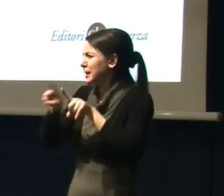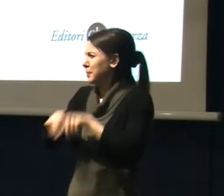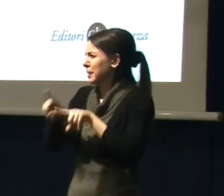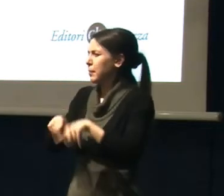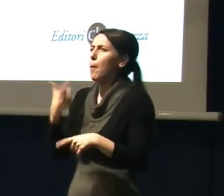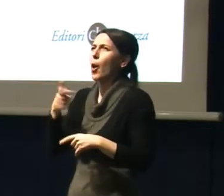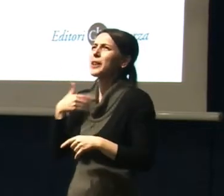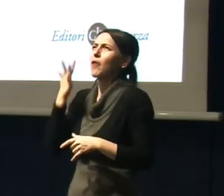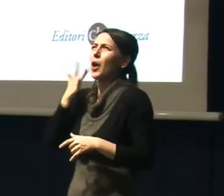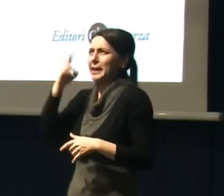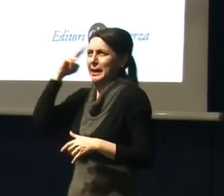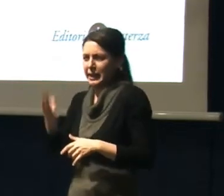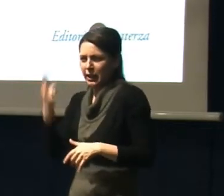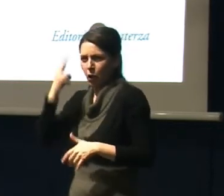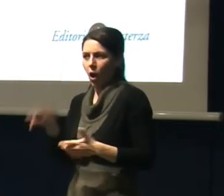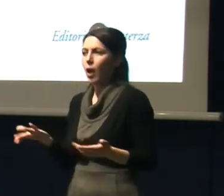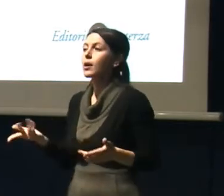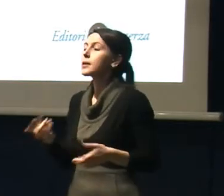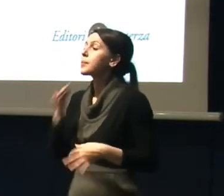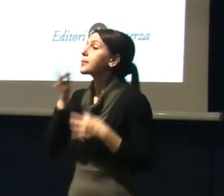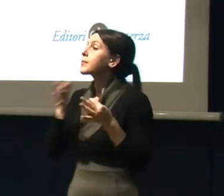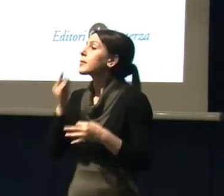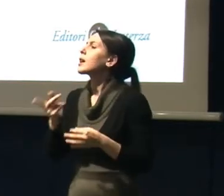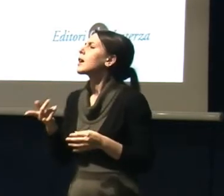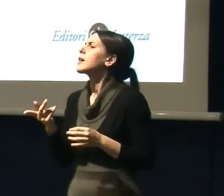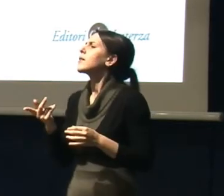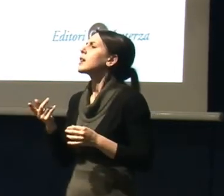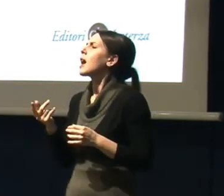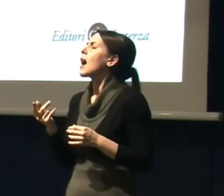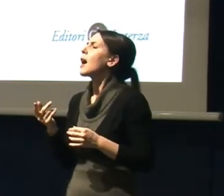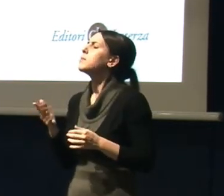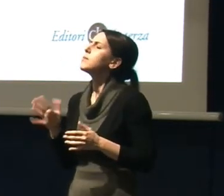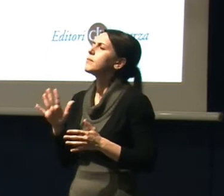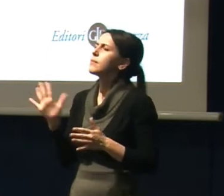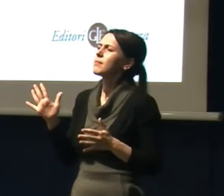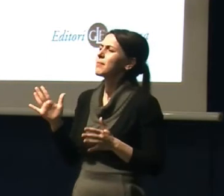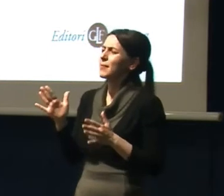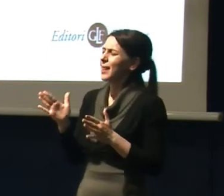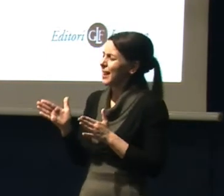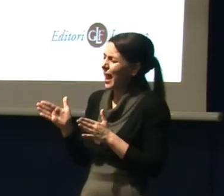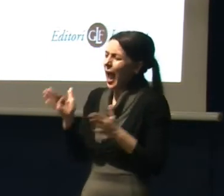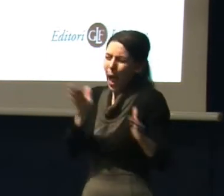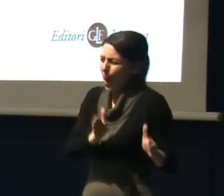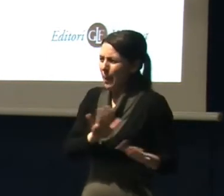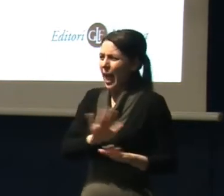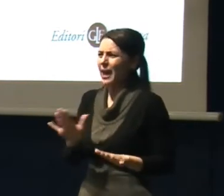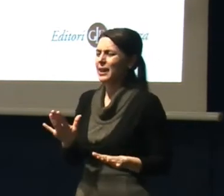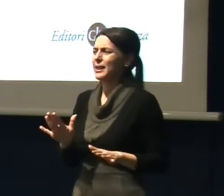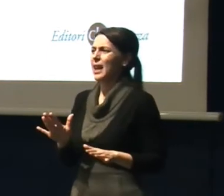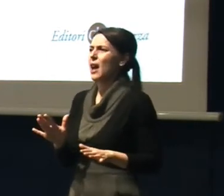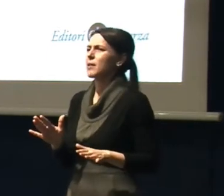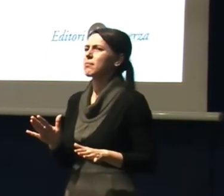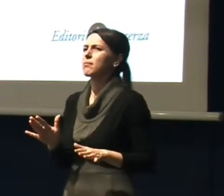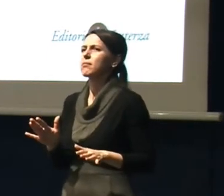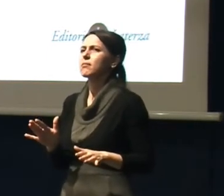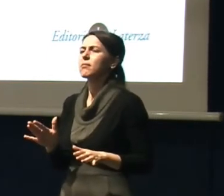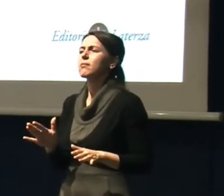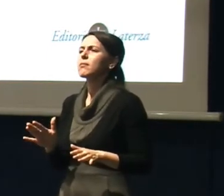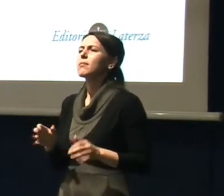dimentichiamo allora secondo me al di là della fine che farà che faranno